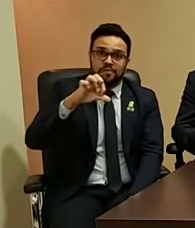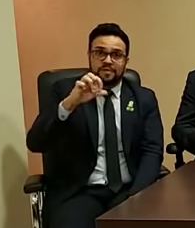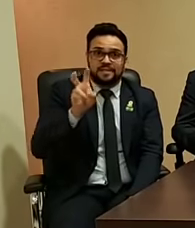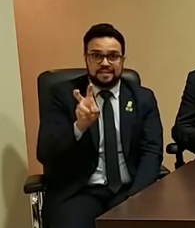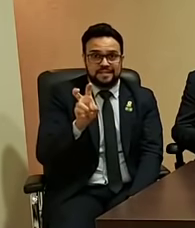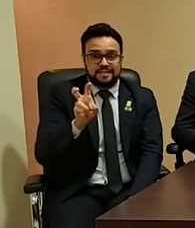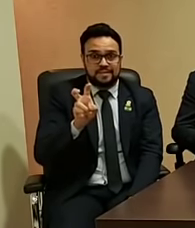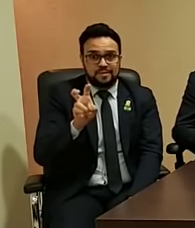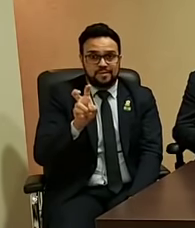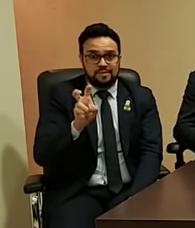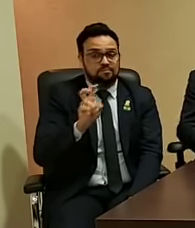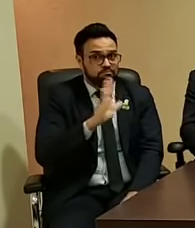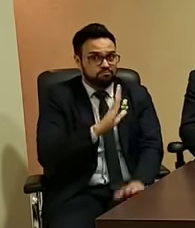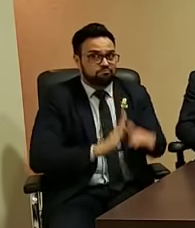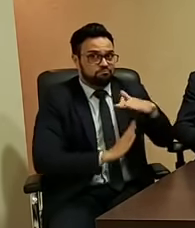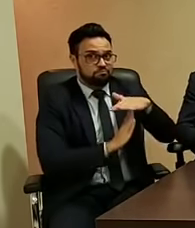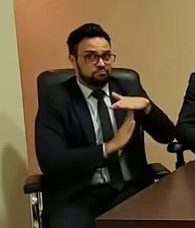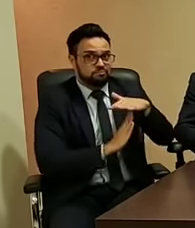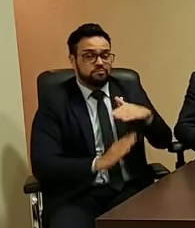4,95%. Dá uma paradinha aí.